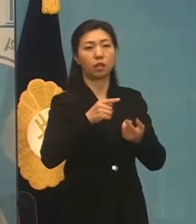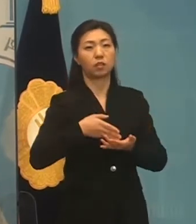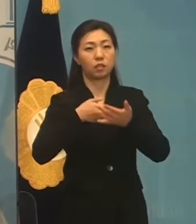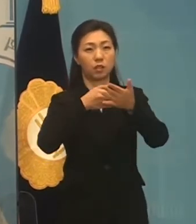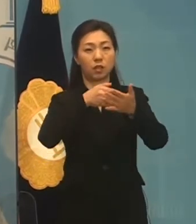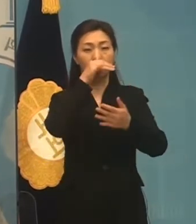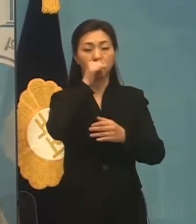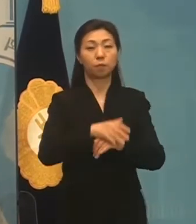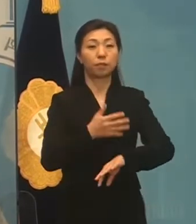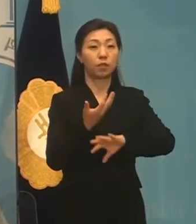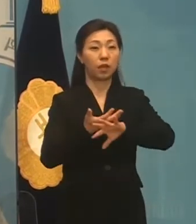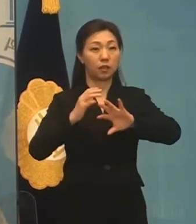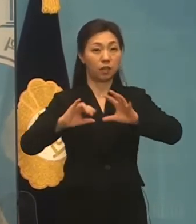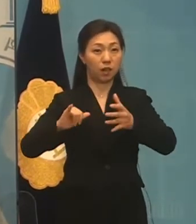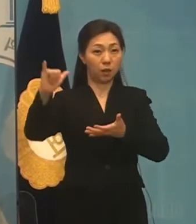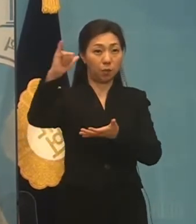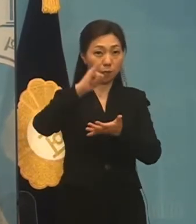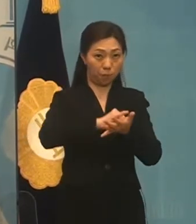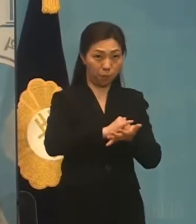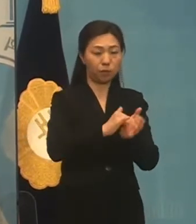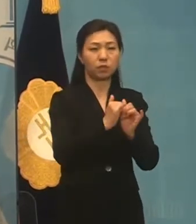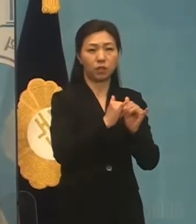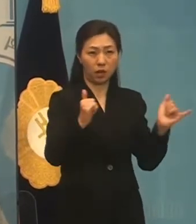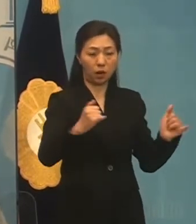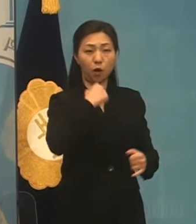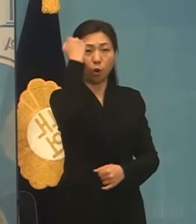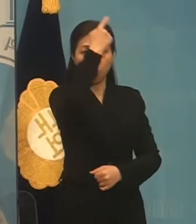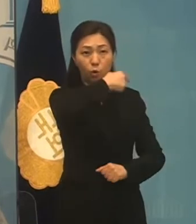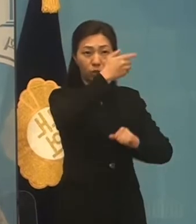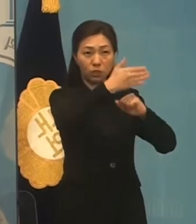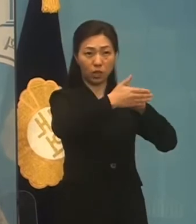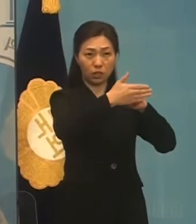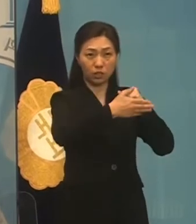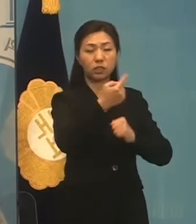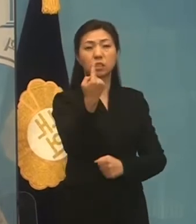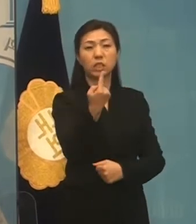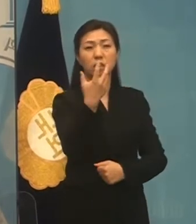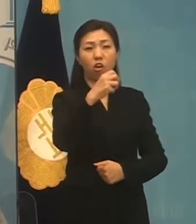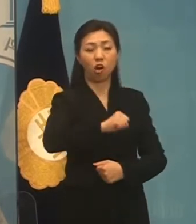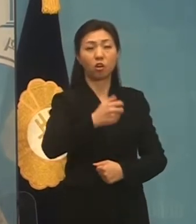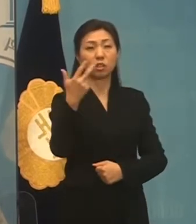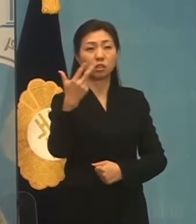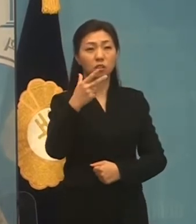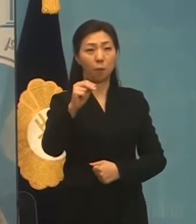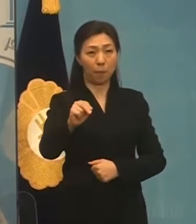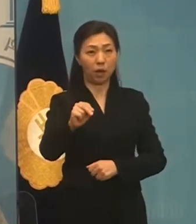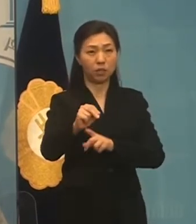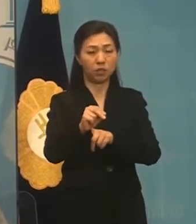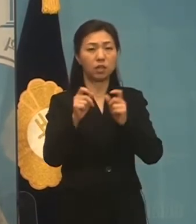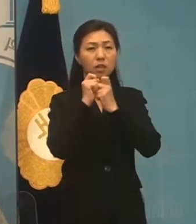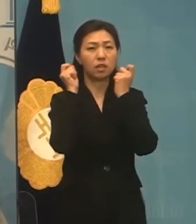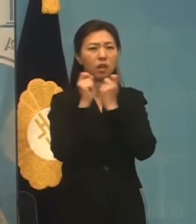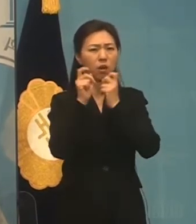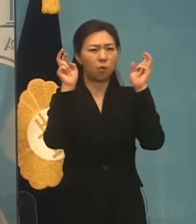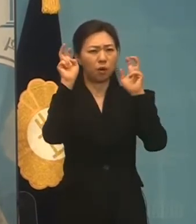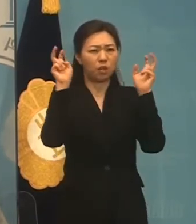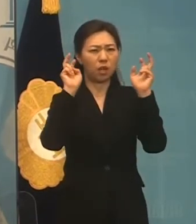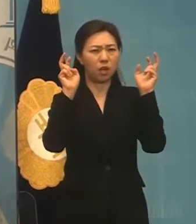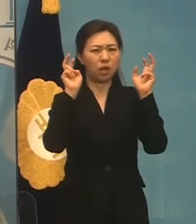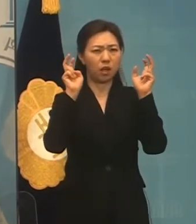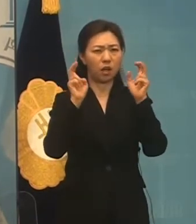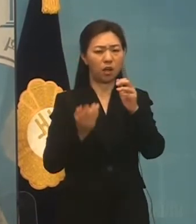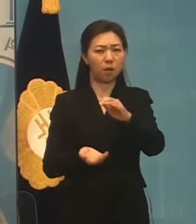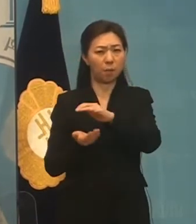있는 내외국인 출입국 얼굴 사진 1억 7천만 건이 민간 업체로 넘어간 것이 한 언론을